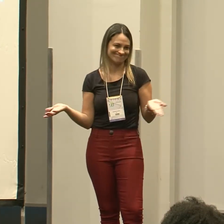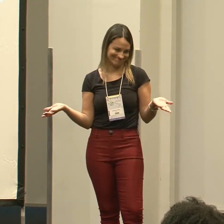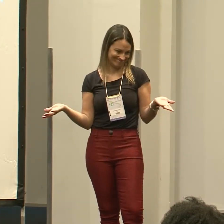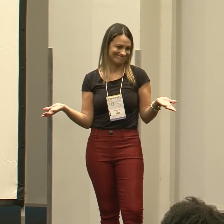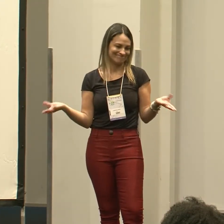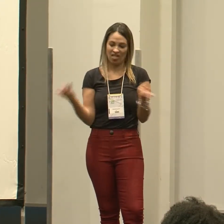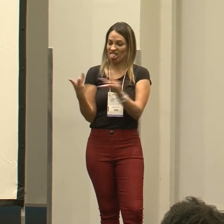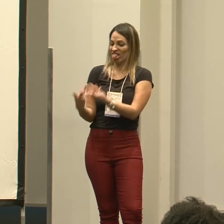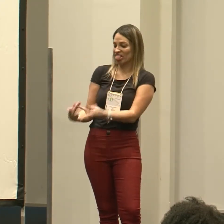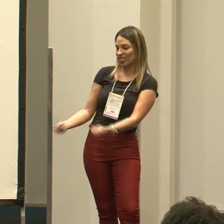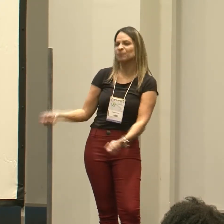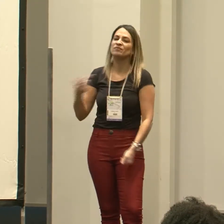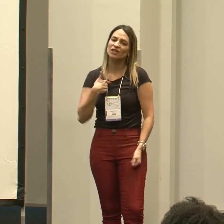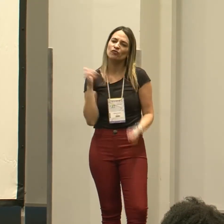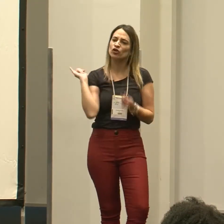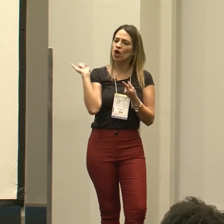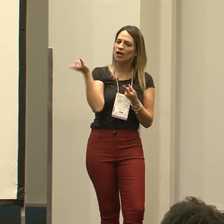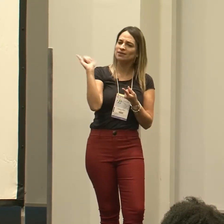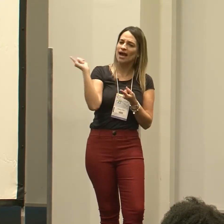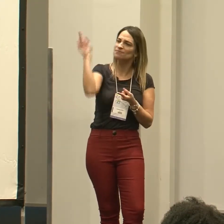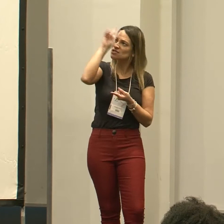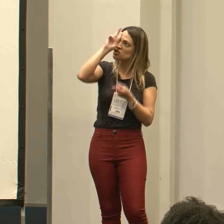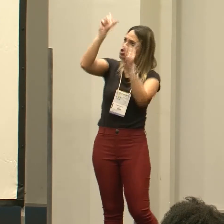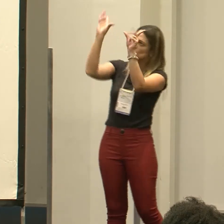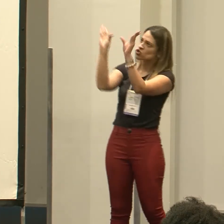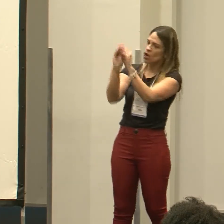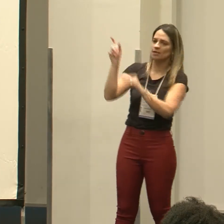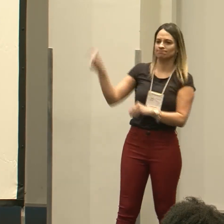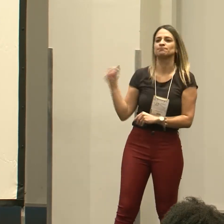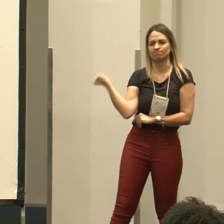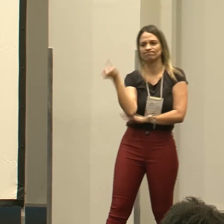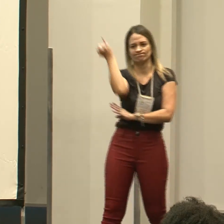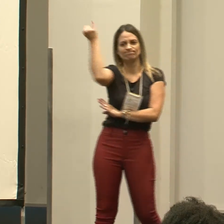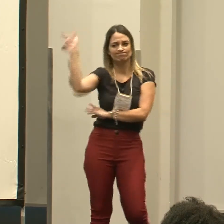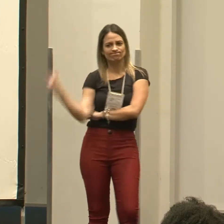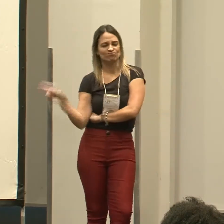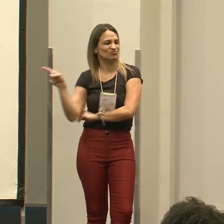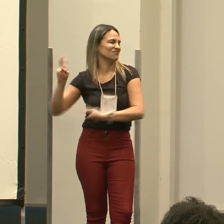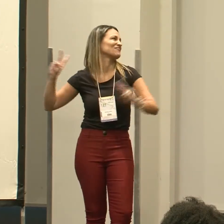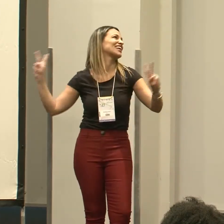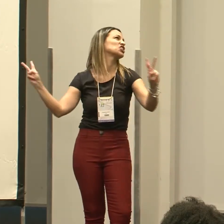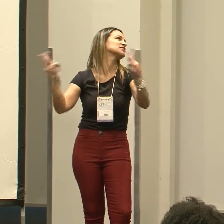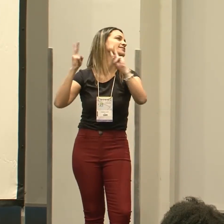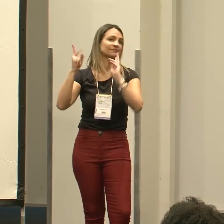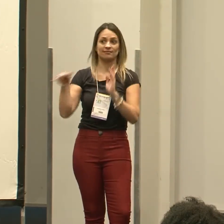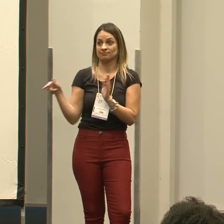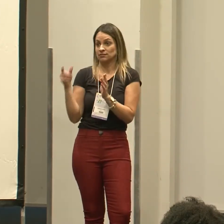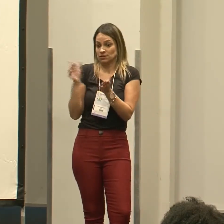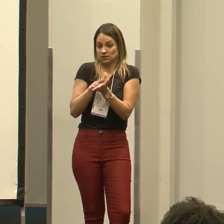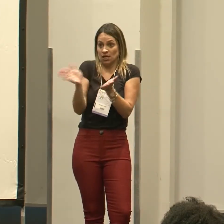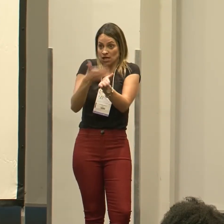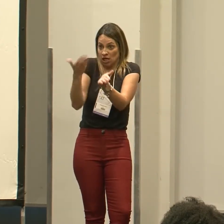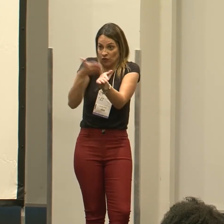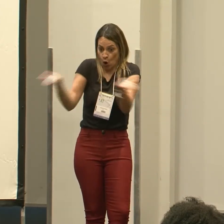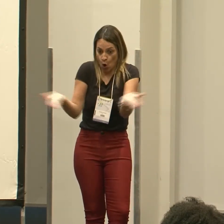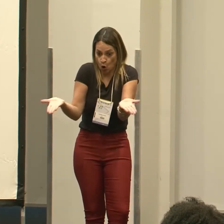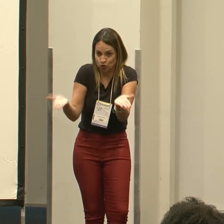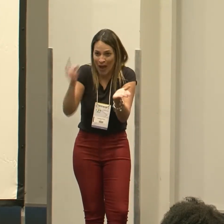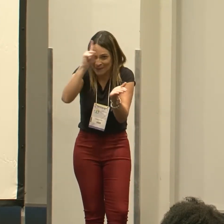por vezes a gente esquece da importância dessa figura. Eu vou contar um pouco da história dela e da importância, e vocês vão valorizar como